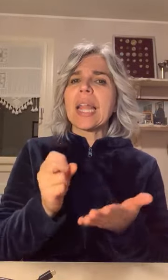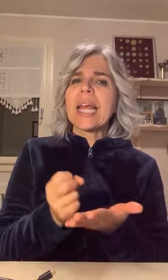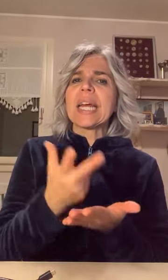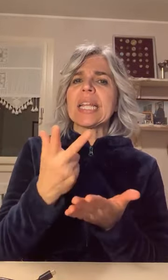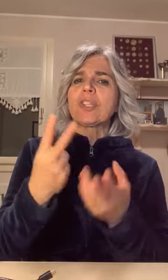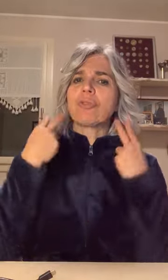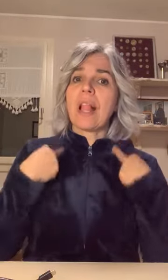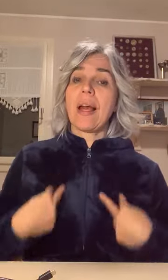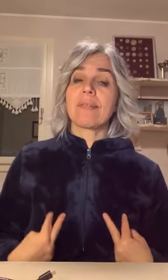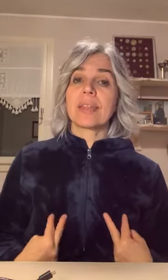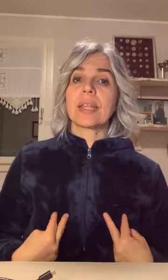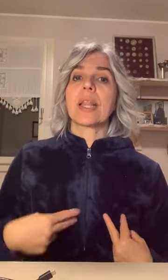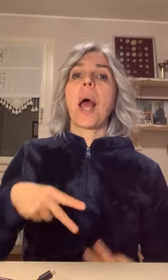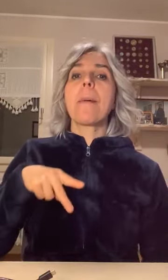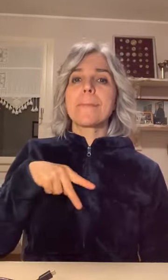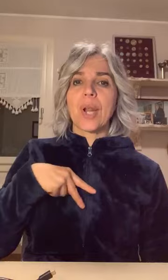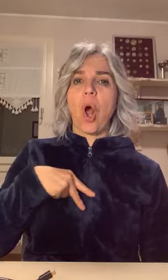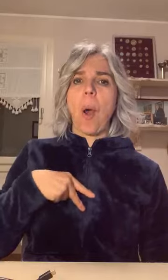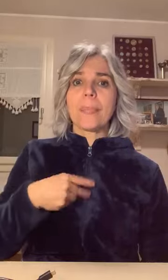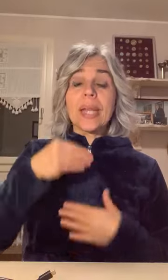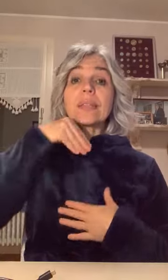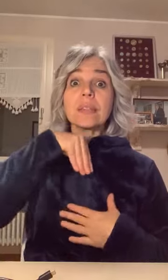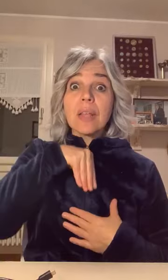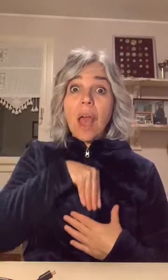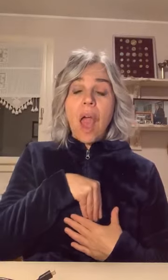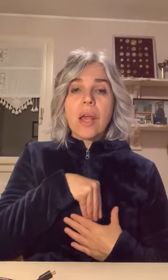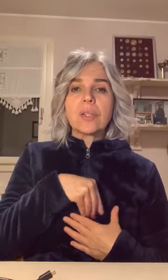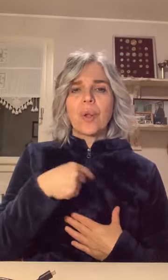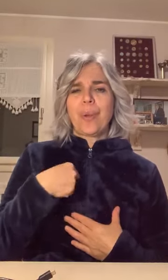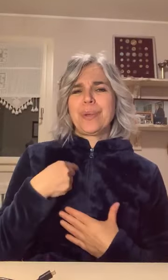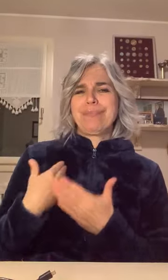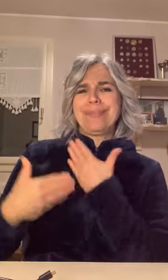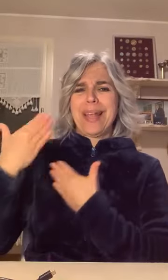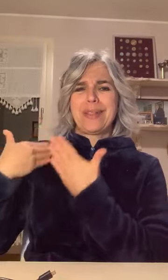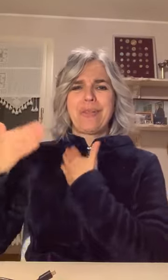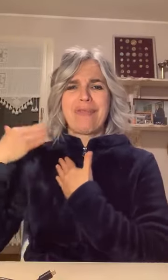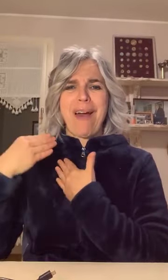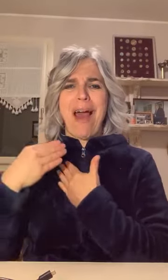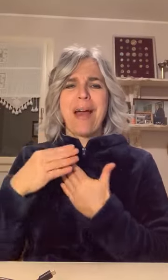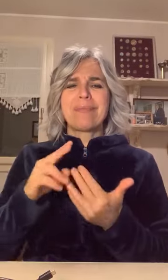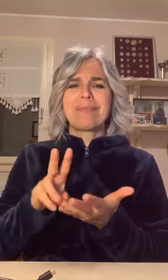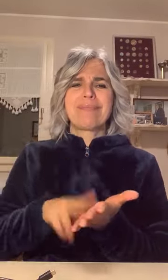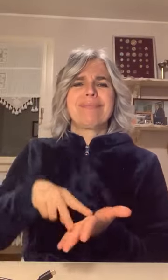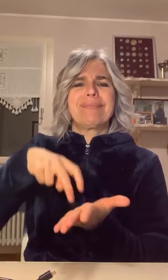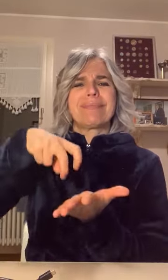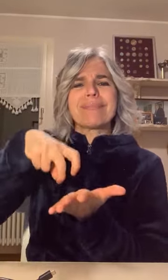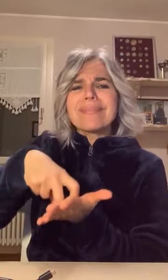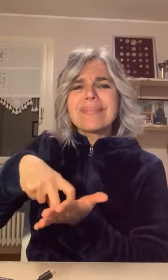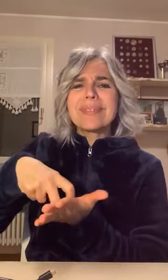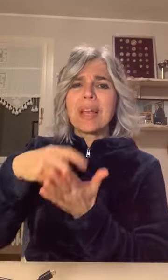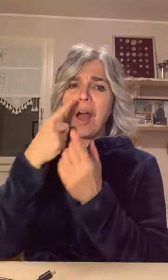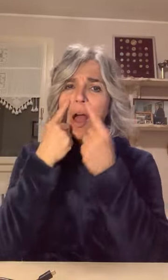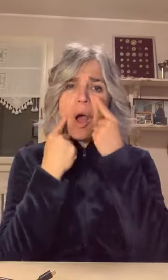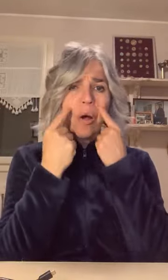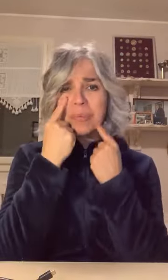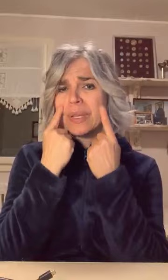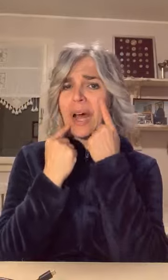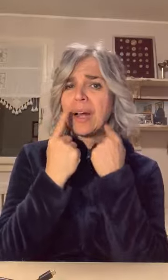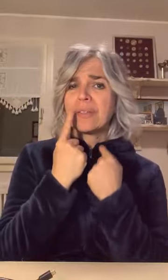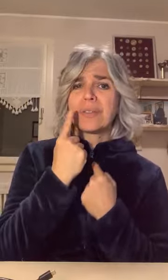vita. Io un giorno ho piegato le mie ginocchia, ho pianto e ho detto: Signore, voglio conoscerti, vieni ad abitare